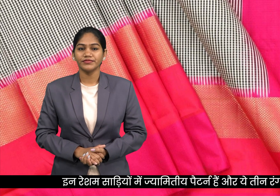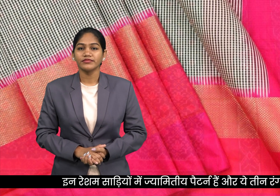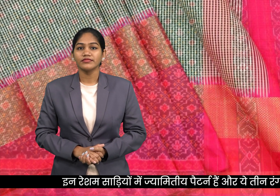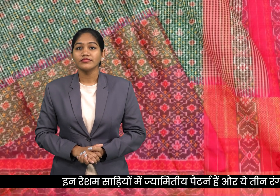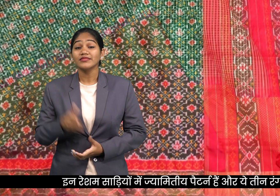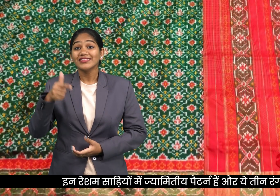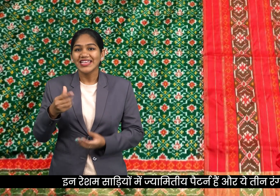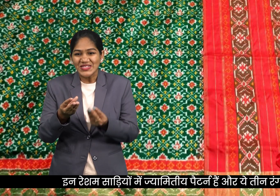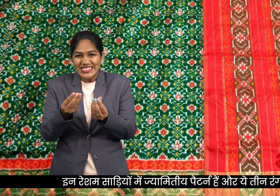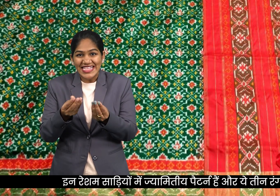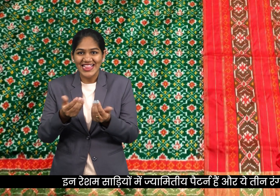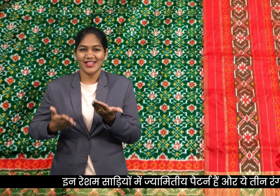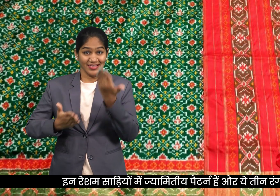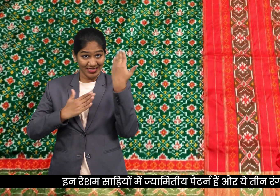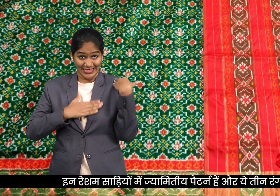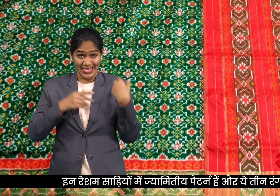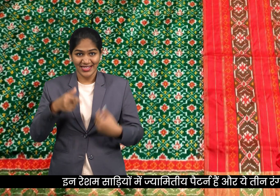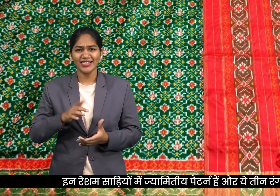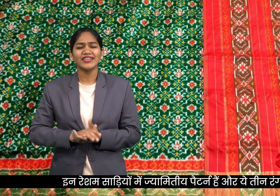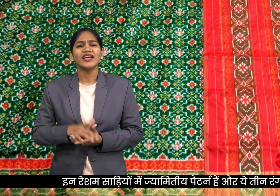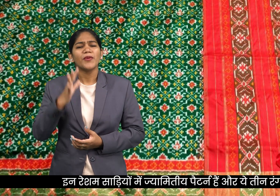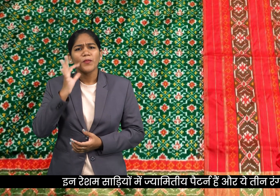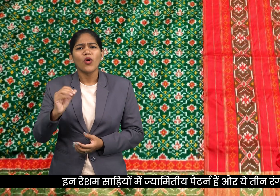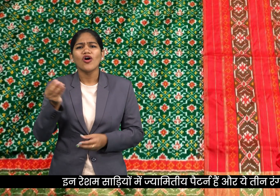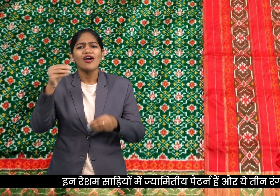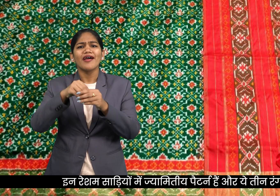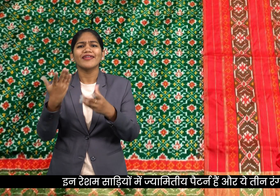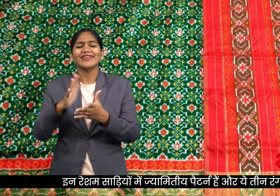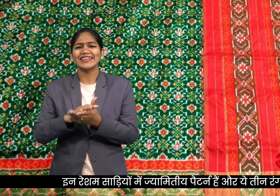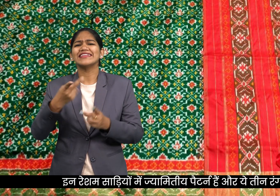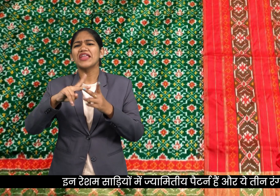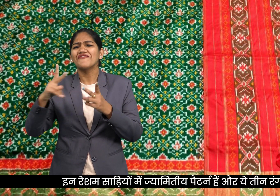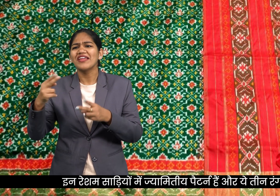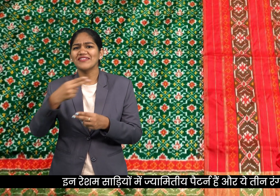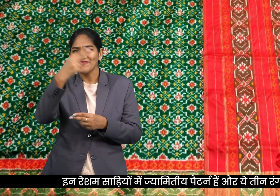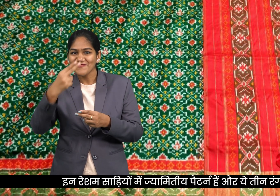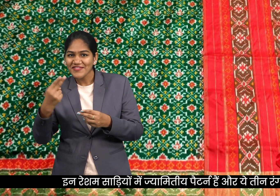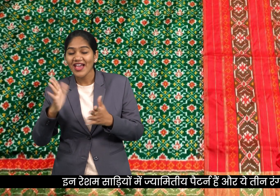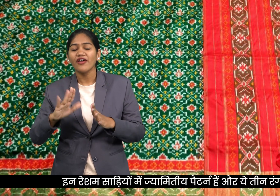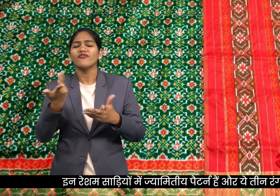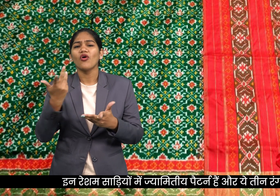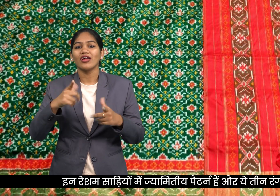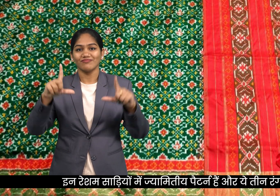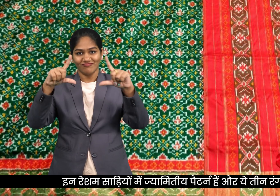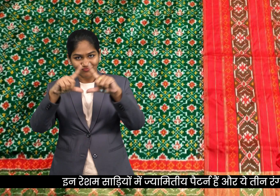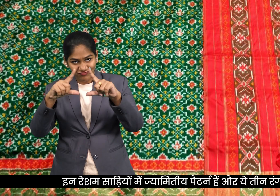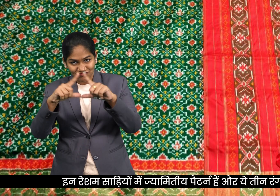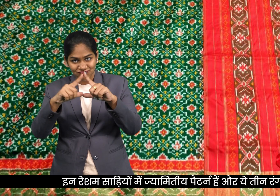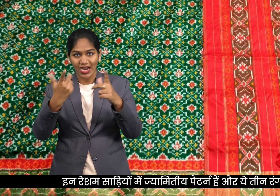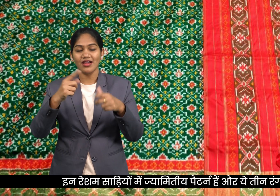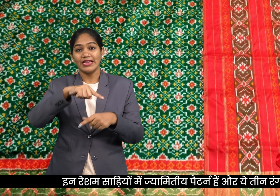इन रेशम साड़ियों में ज्योमेट्रिक पैटर्न्स हैं और ये 3 रंगों में आती हैं।